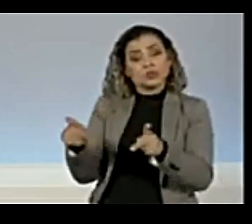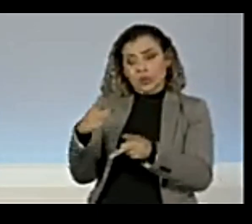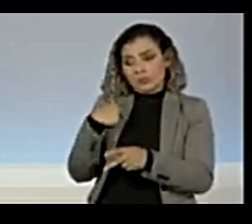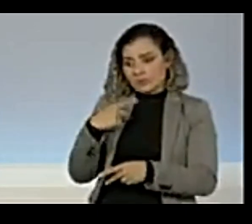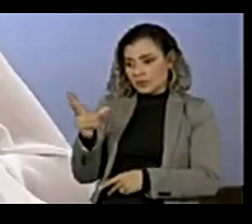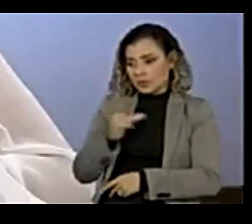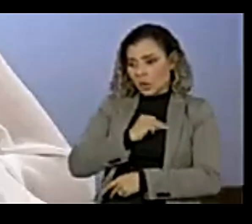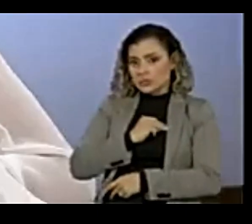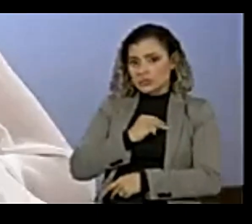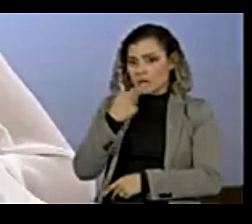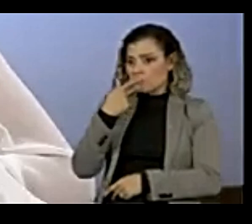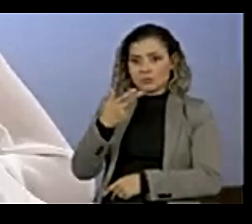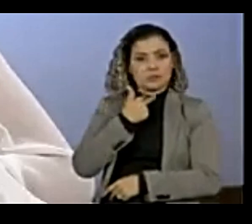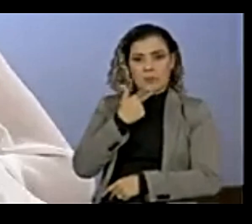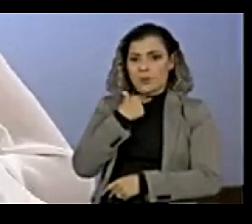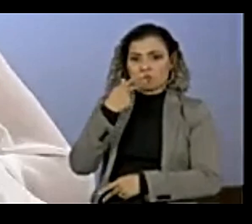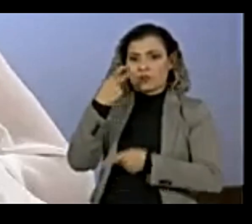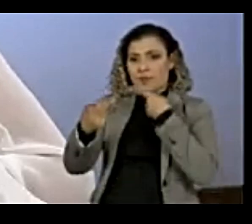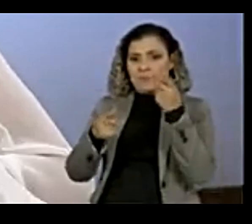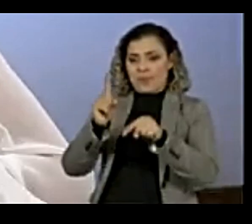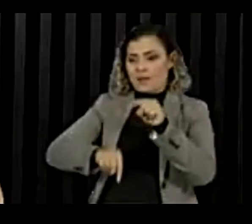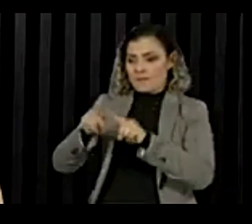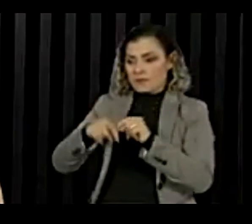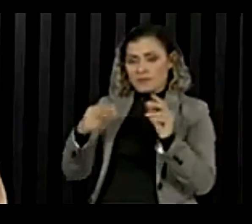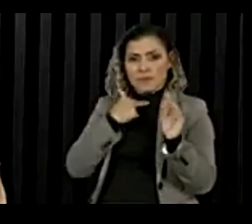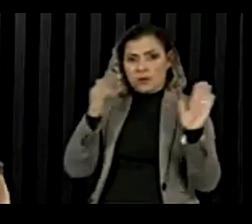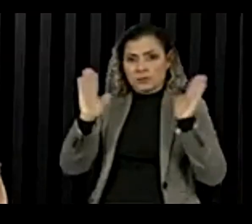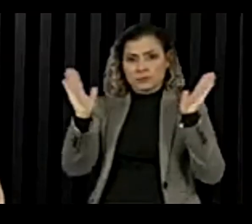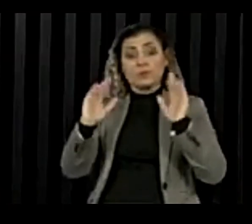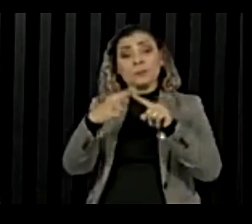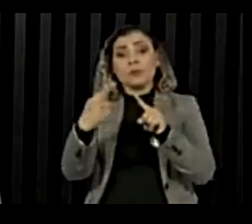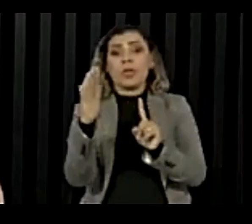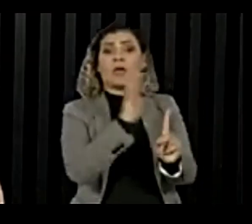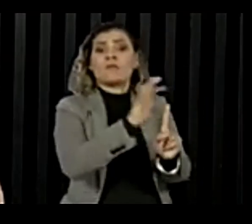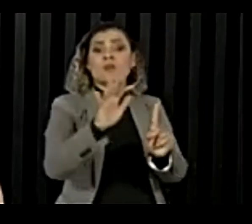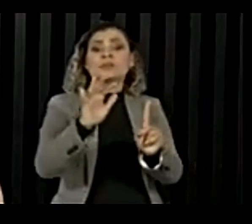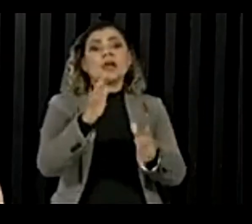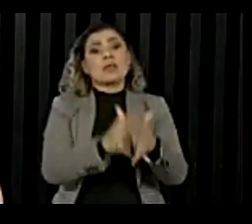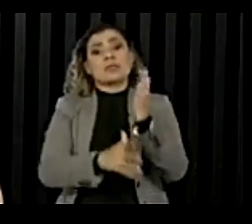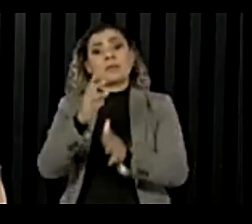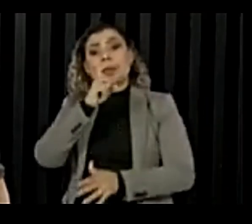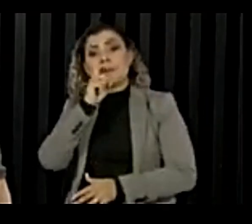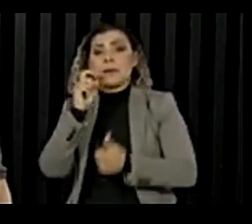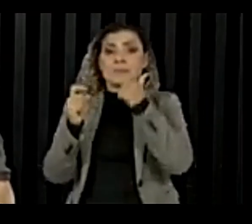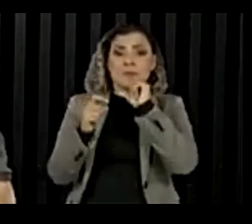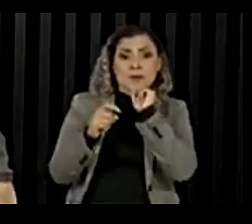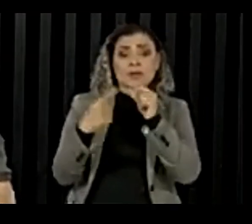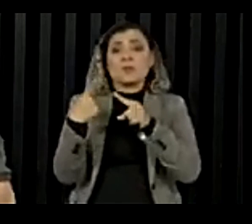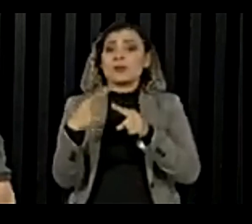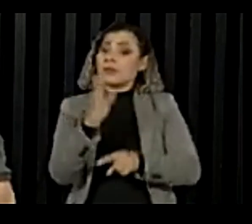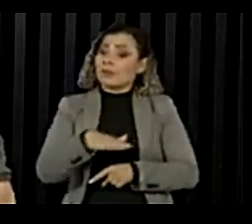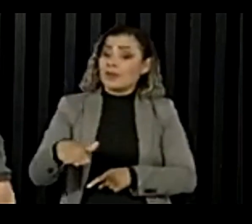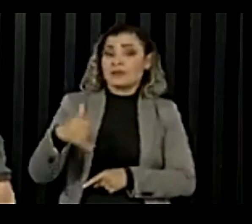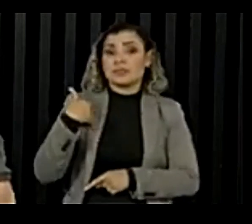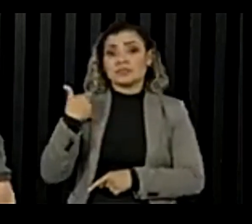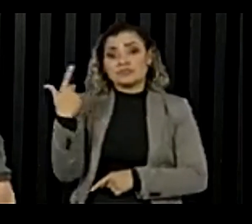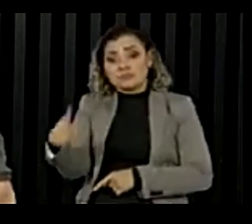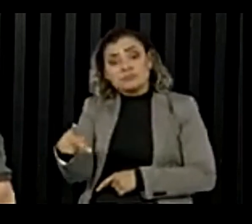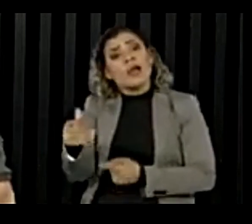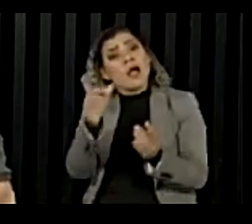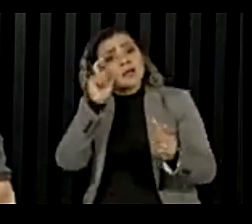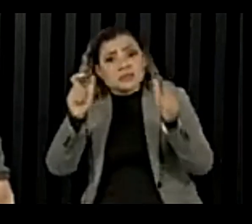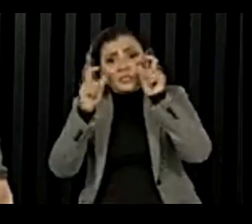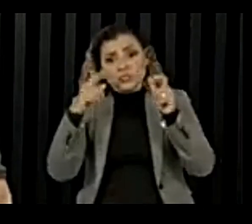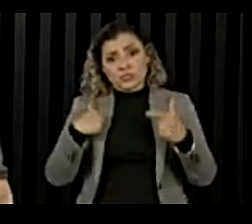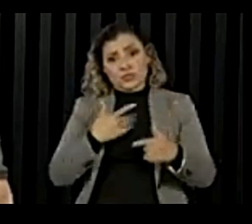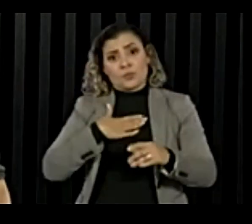eu não posso mais falar palavrão. Porque aí você começa a interferir, você começa a atrapalhar o trabalho dos pais, quando você tem crianças dessa idade te assistindo.